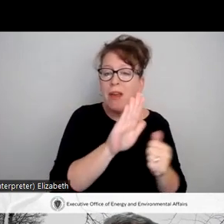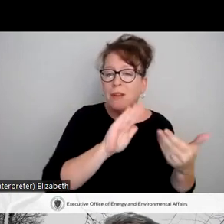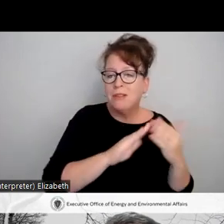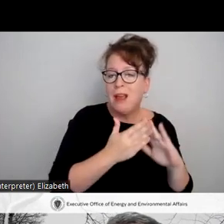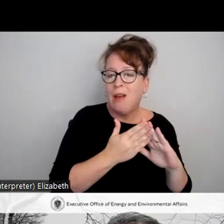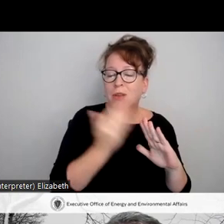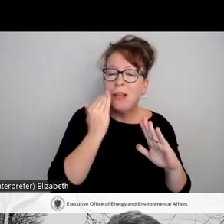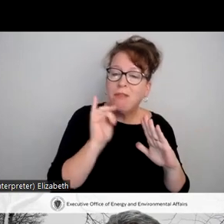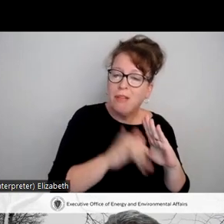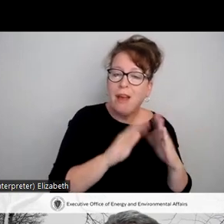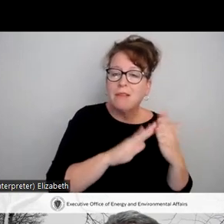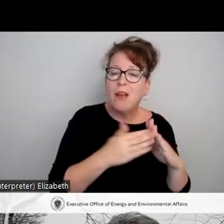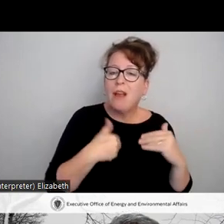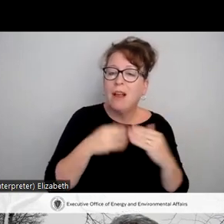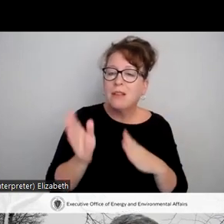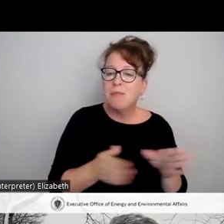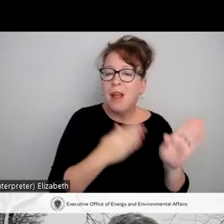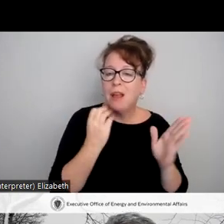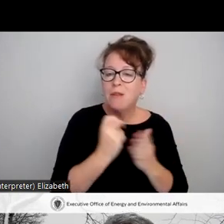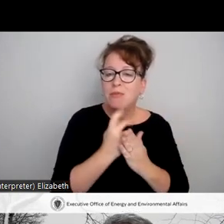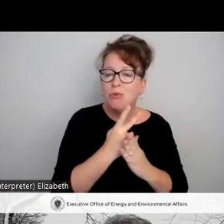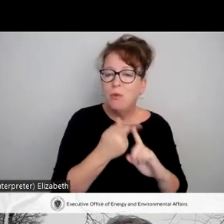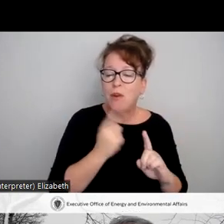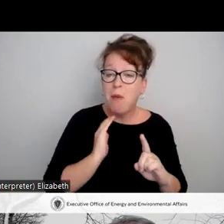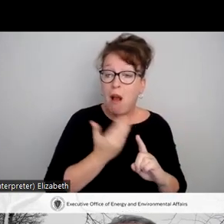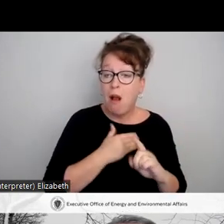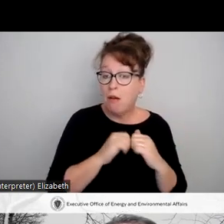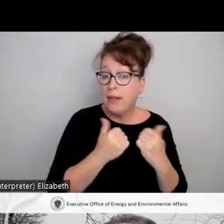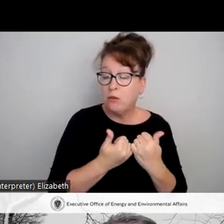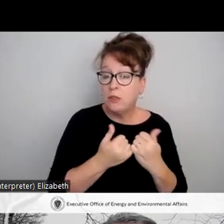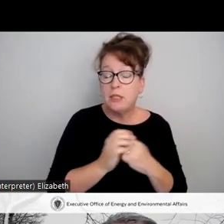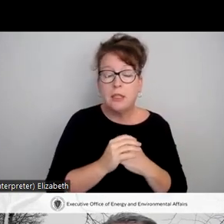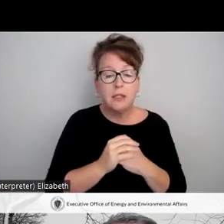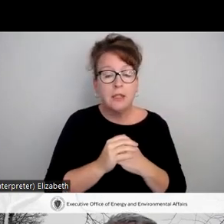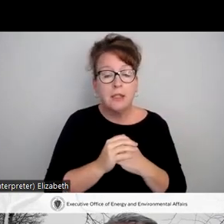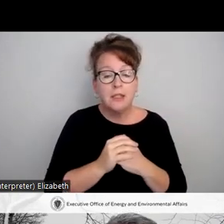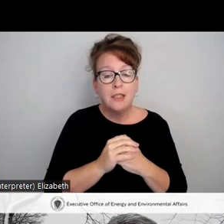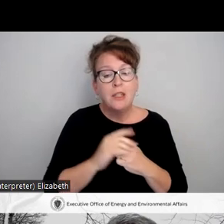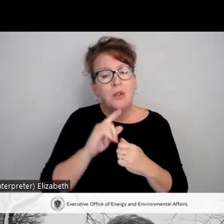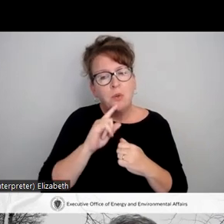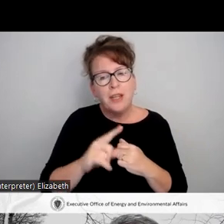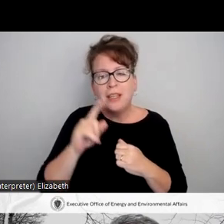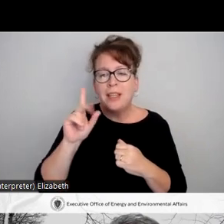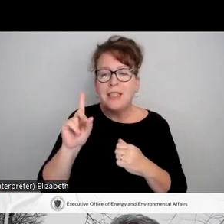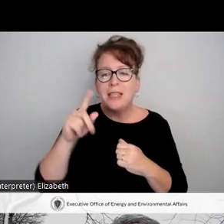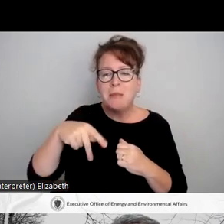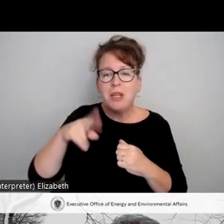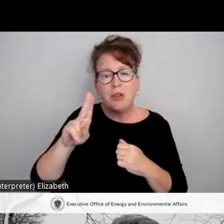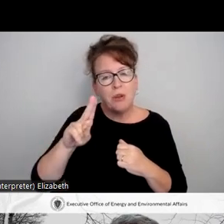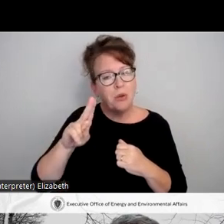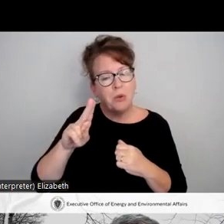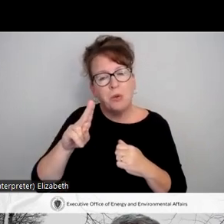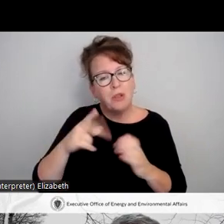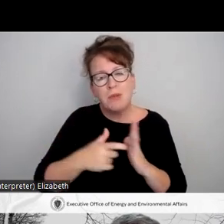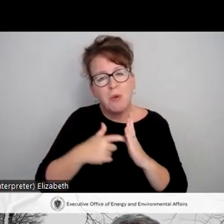eh estamos tratando de que si hay una organización que tiene un plan con nuestra